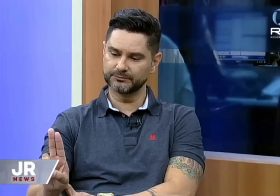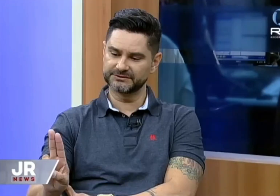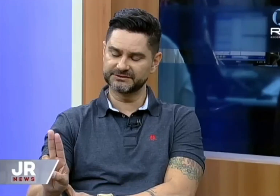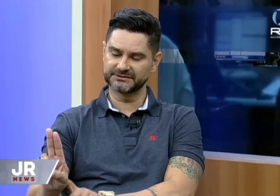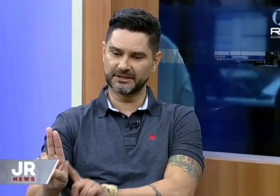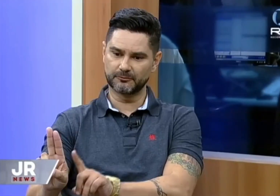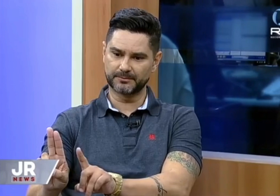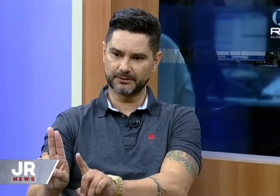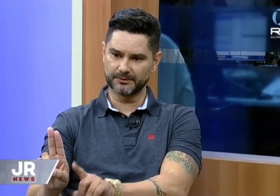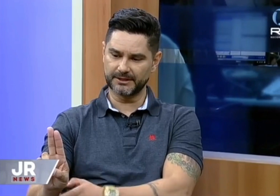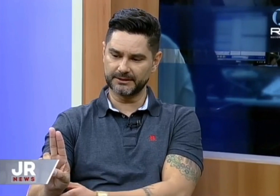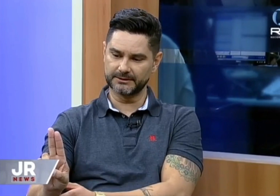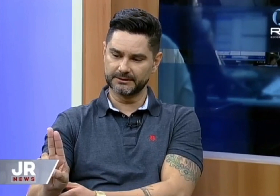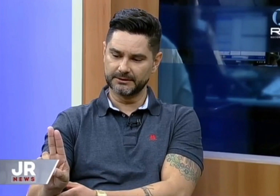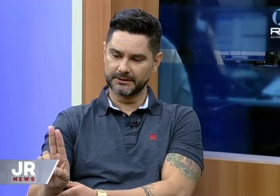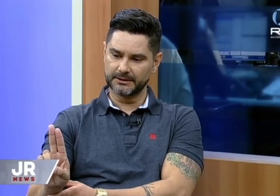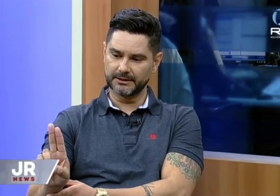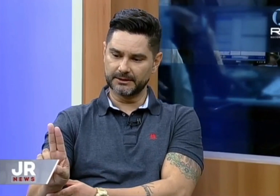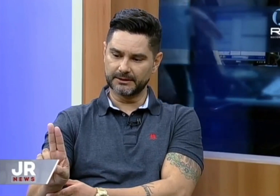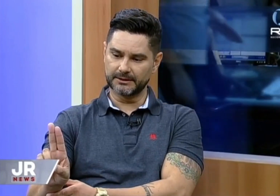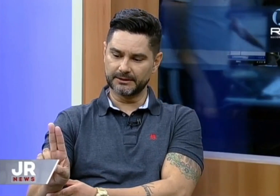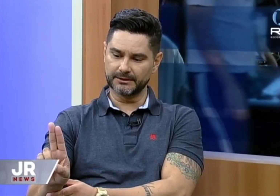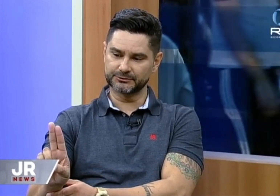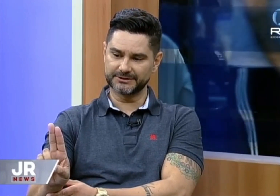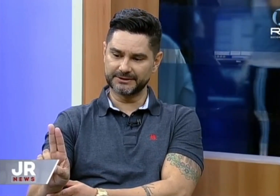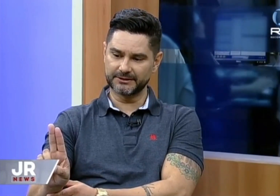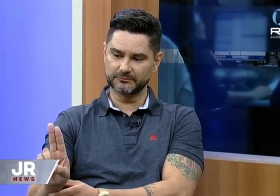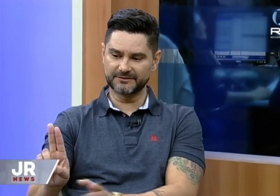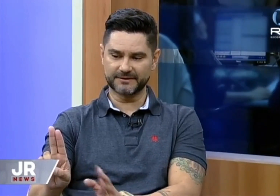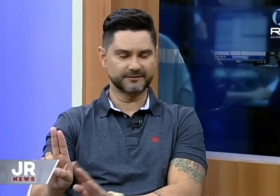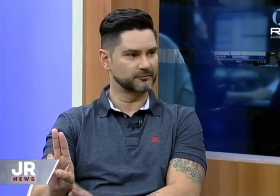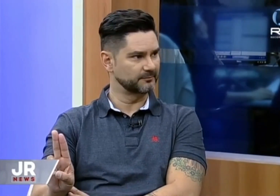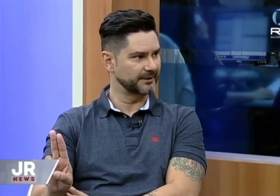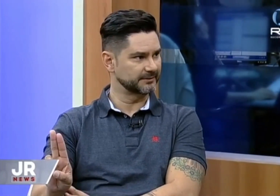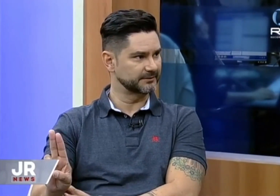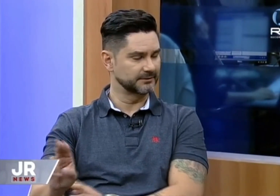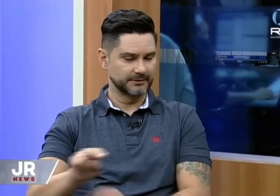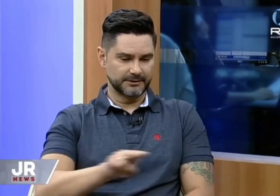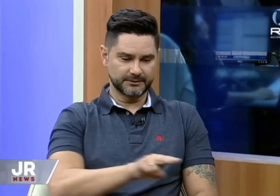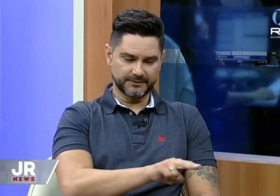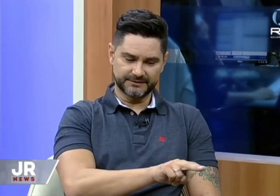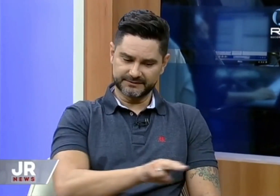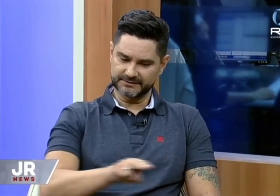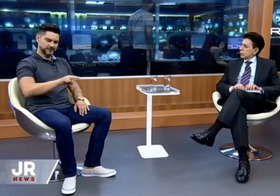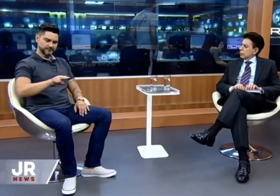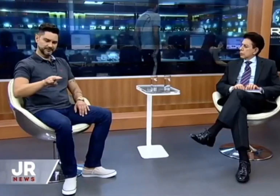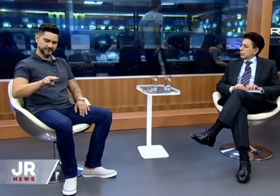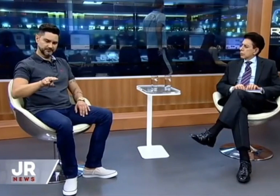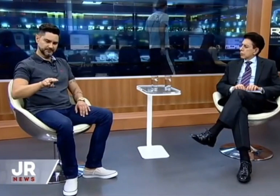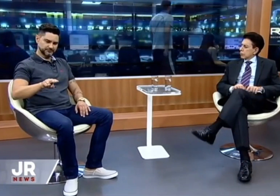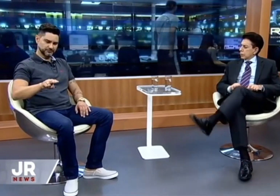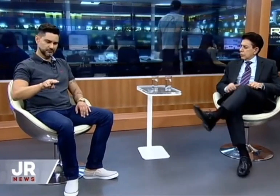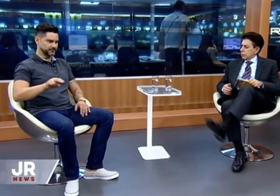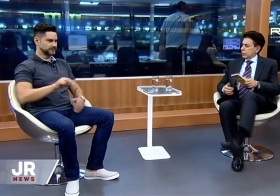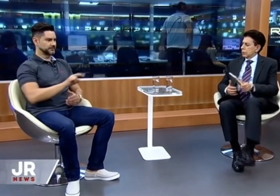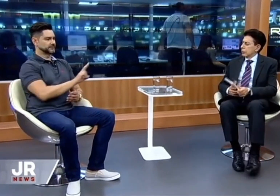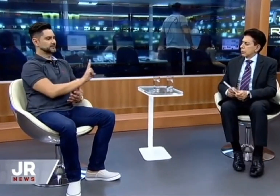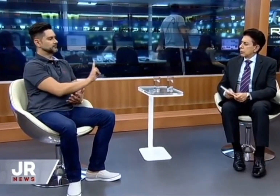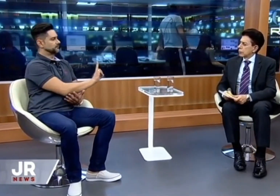aponto esse sinal para alguém, eu já tenho uma frase completa. Então, esse sinal, por exemplo, é o sinal de nome. Se eu